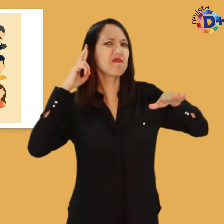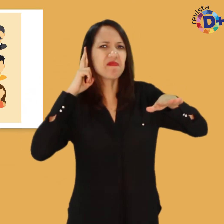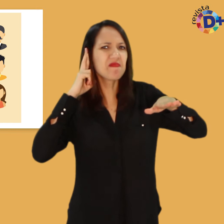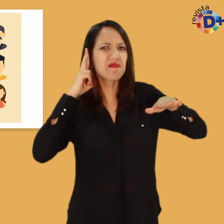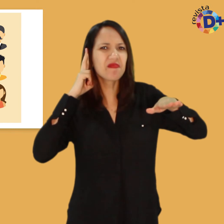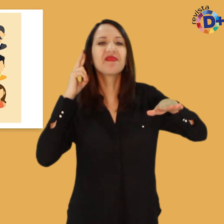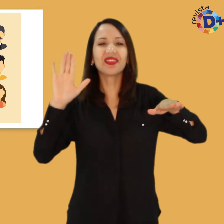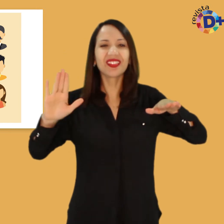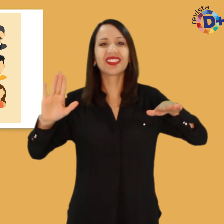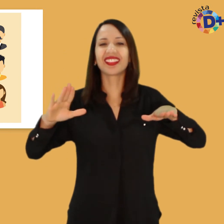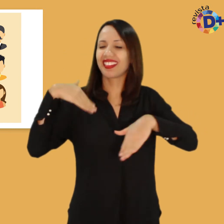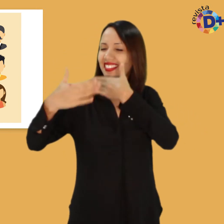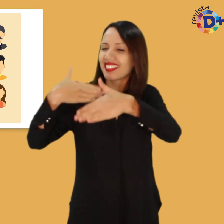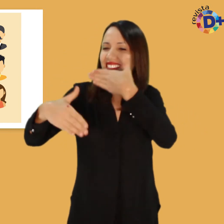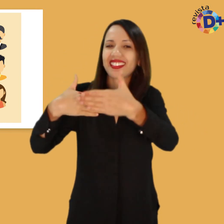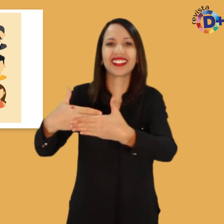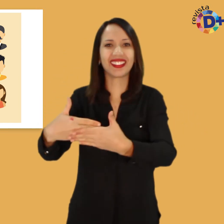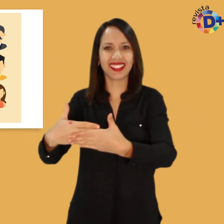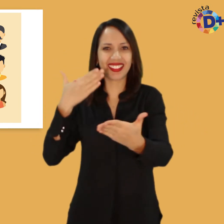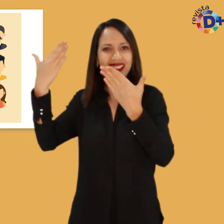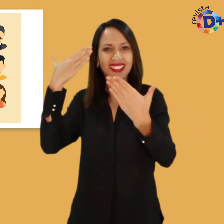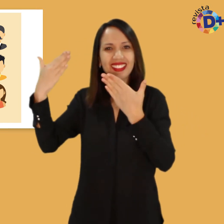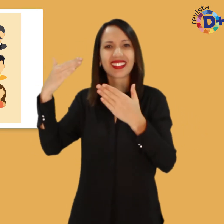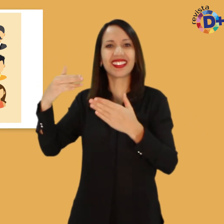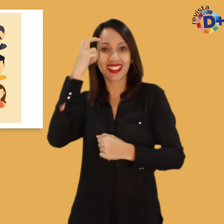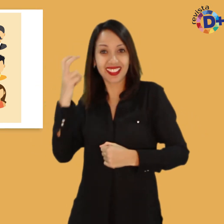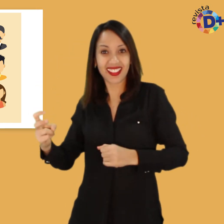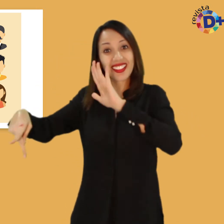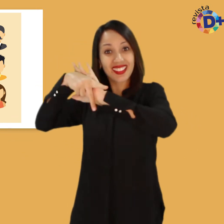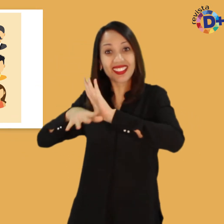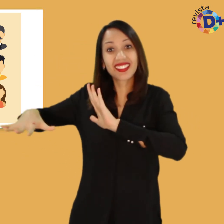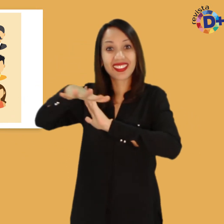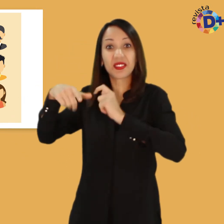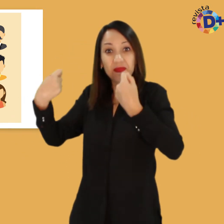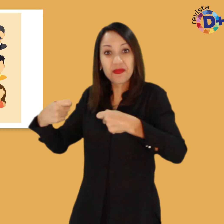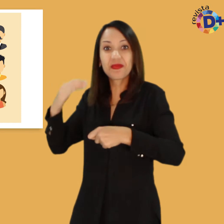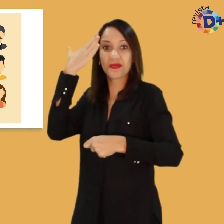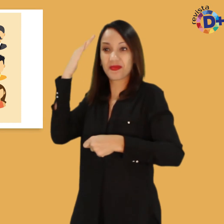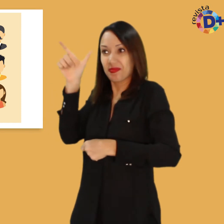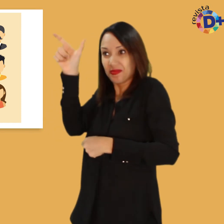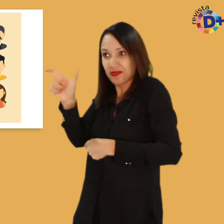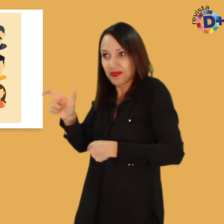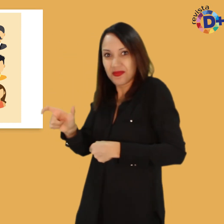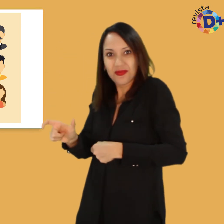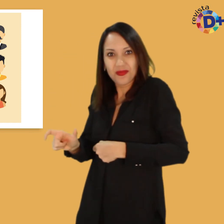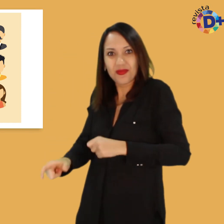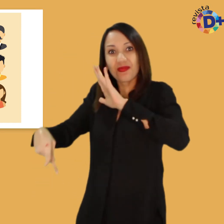potencialidades psicoculturais próprias. Ele precisa ser compreendido, portanto, na sua